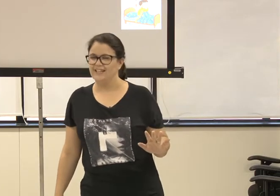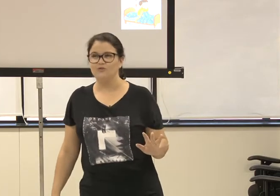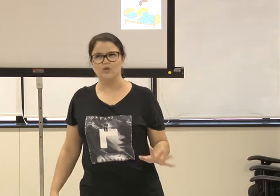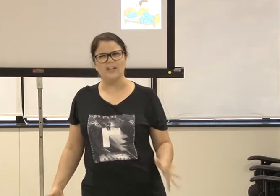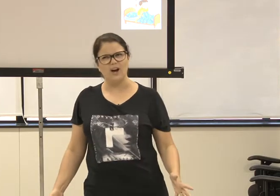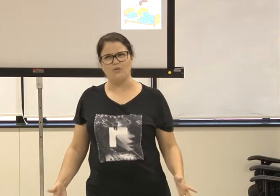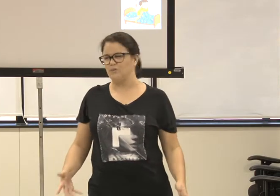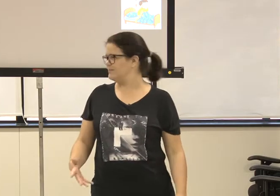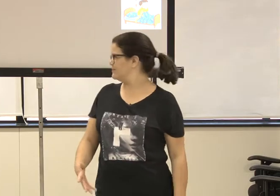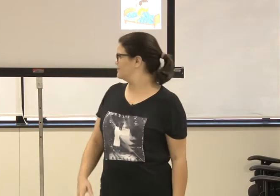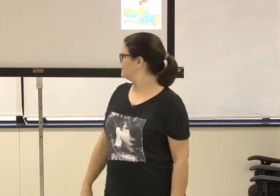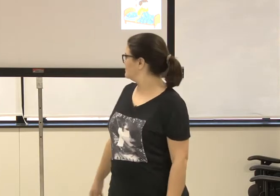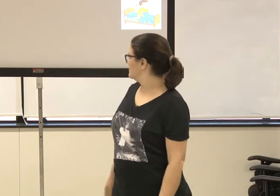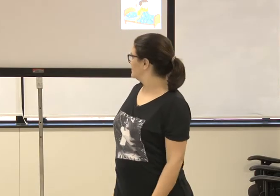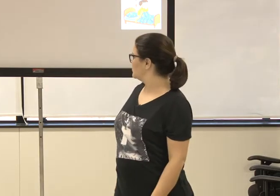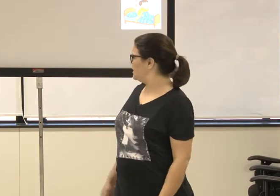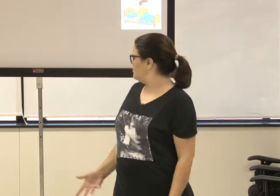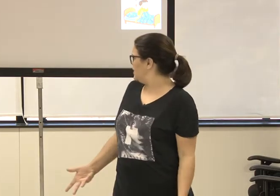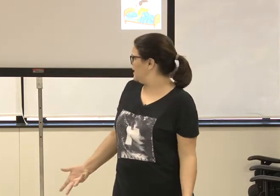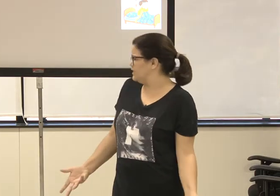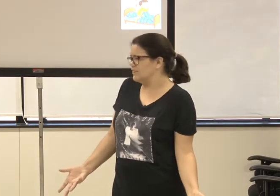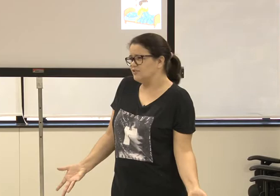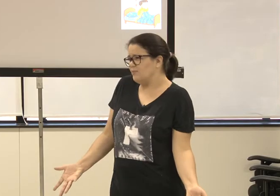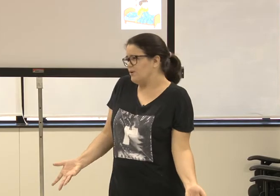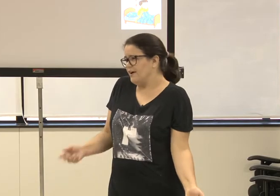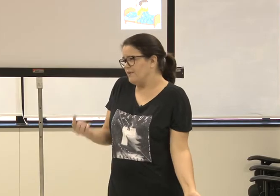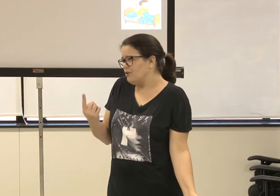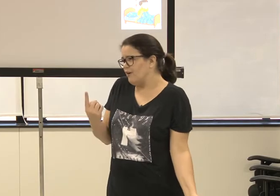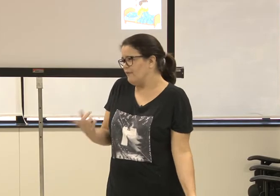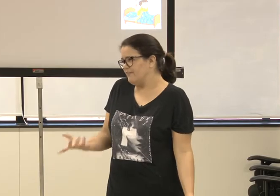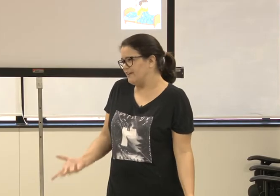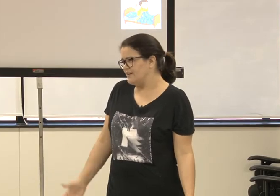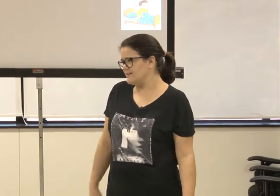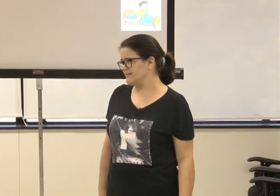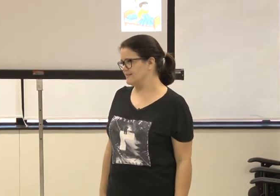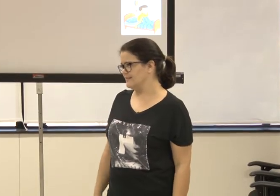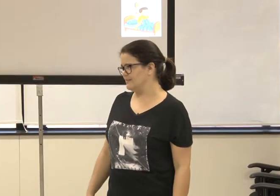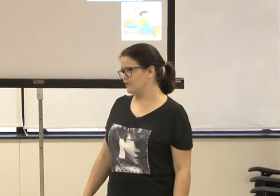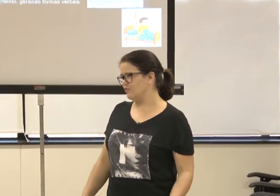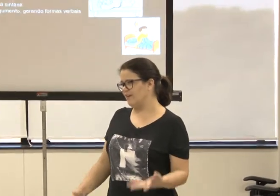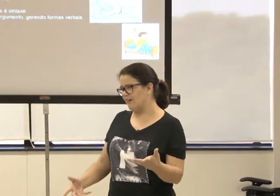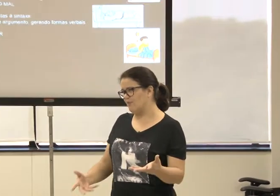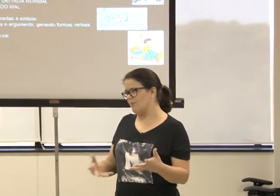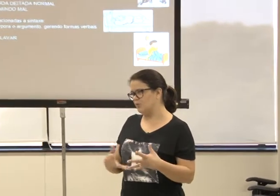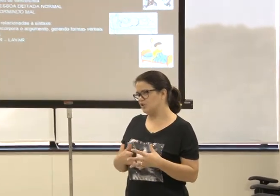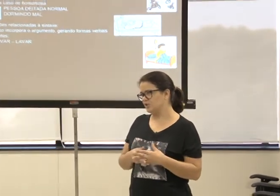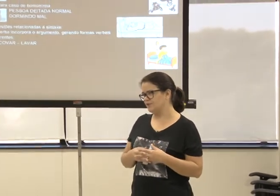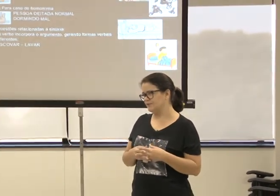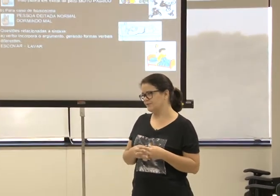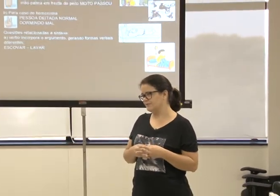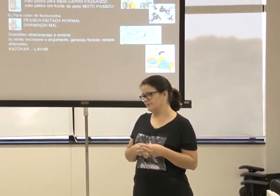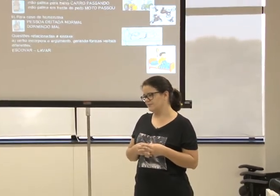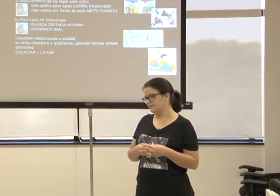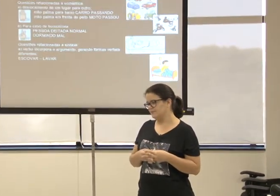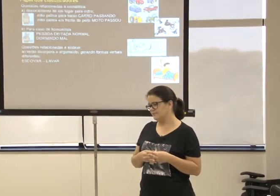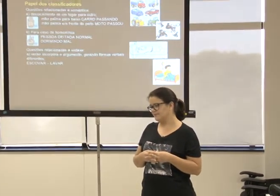falou, não. Não sei porquê, gente. Só porque eu arranhei meu carro uma vez. Fui lavar com a bucha. Do lado verde.